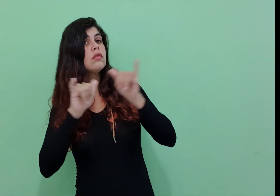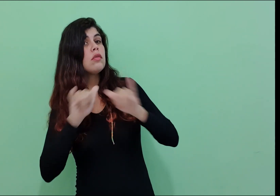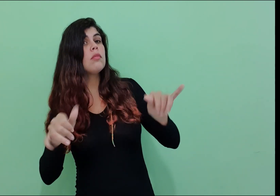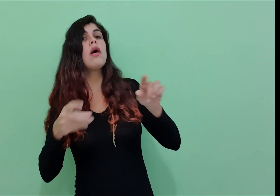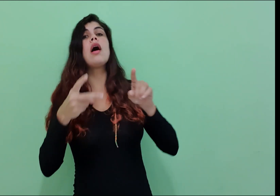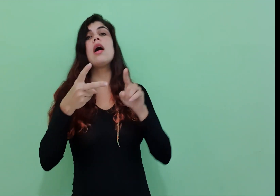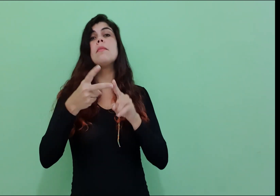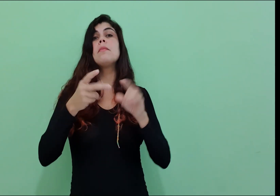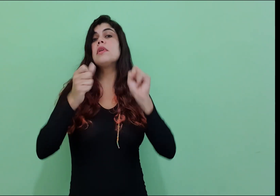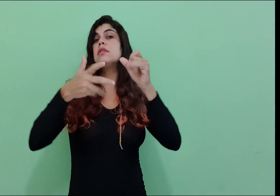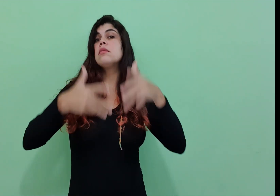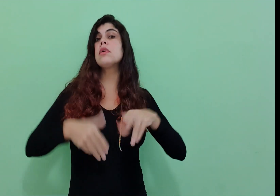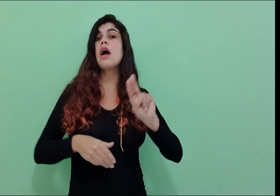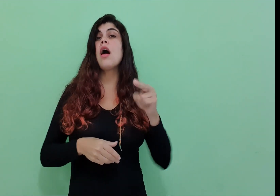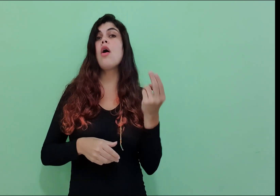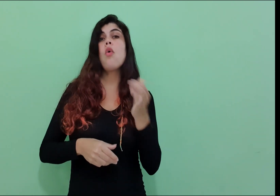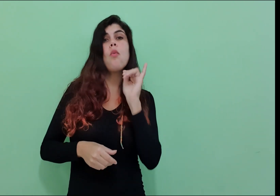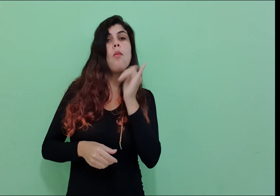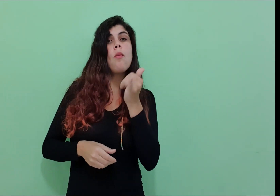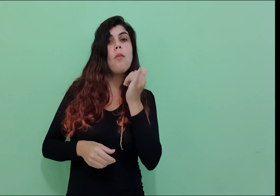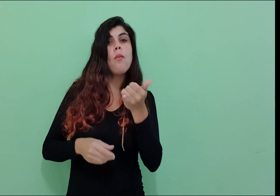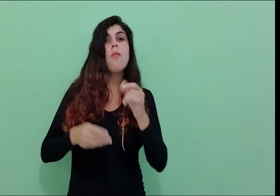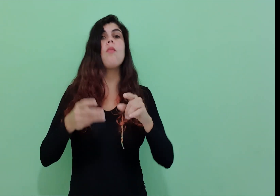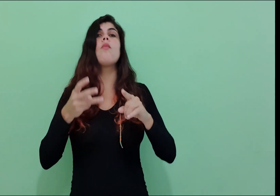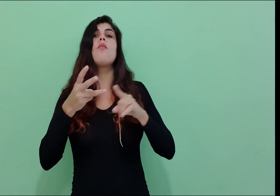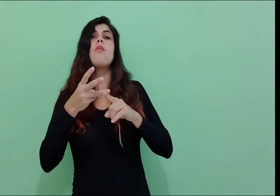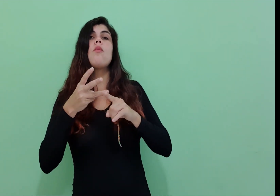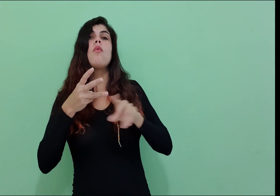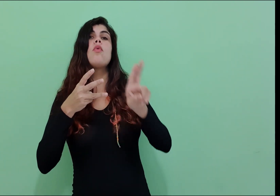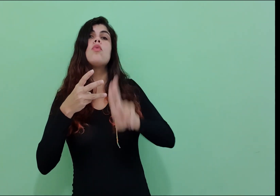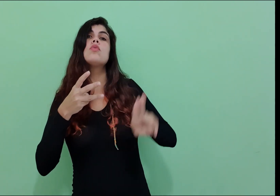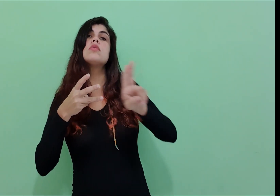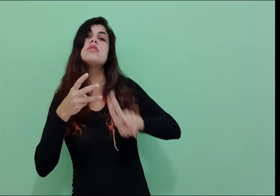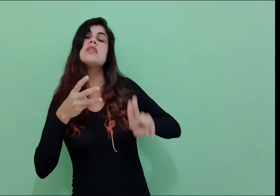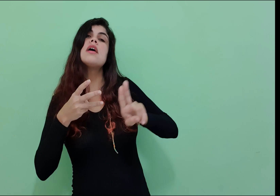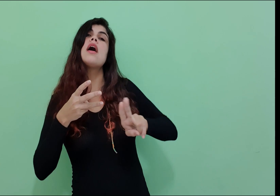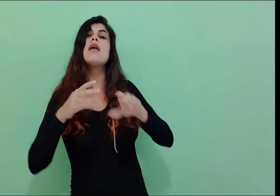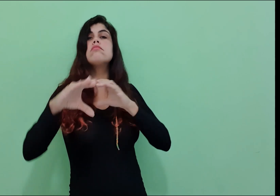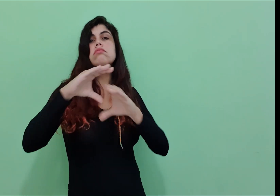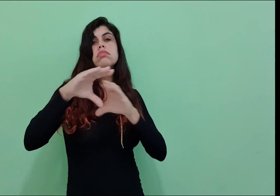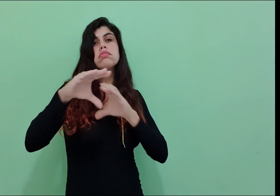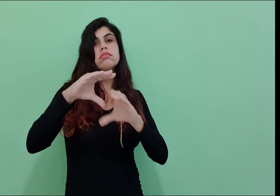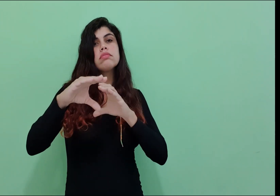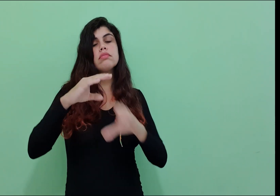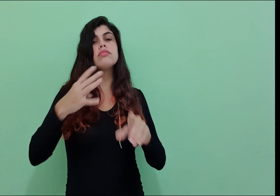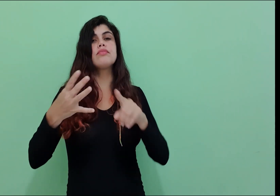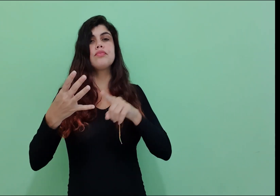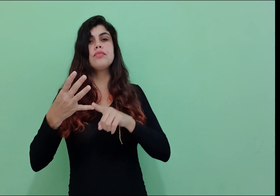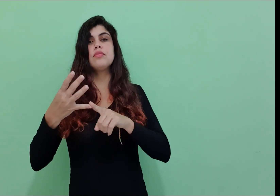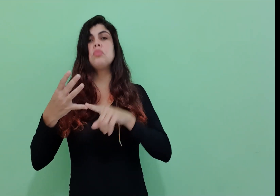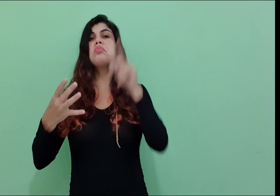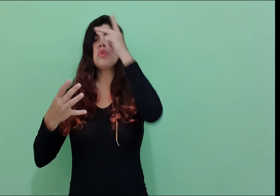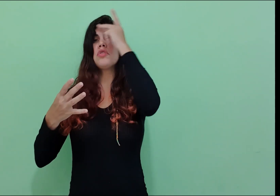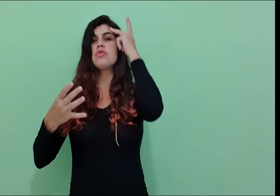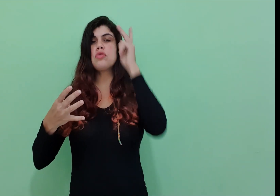texto informativo, explica uma narração, é usado para comunicar.